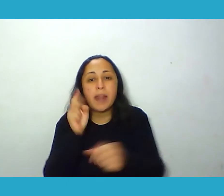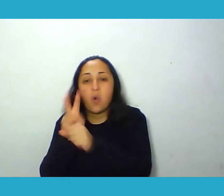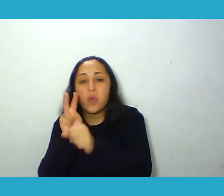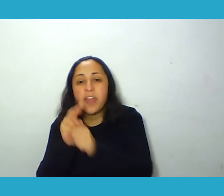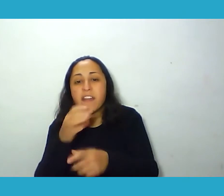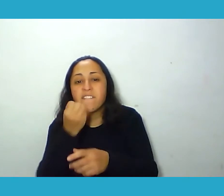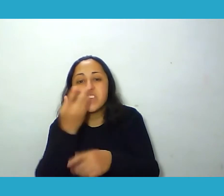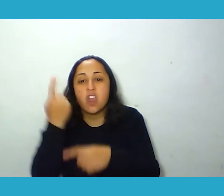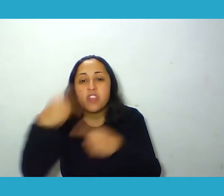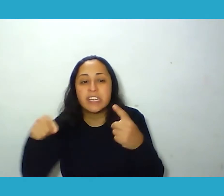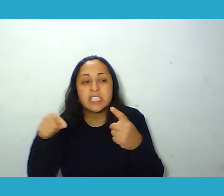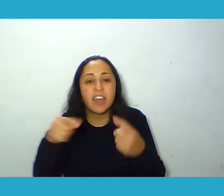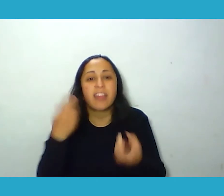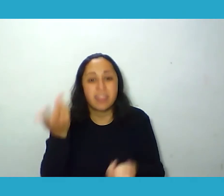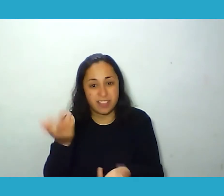biodiversidad.